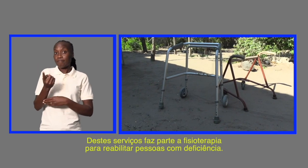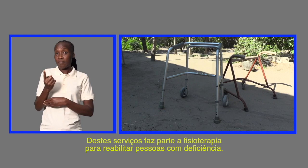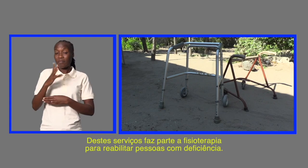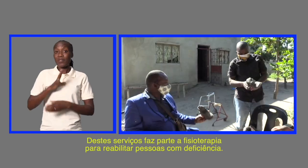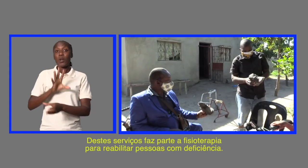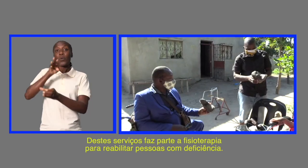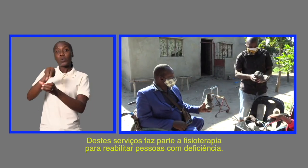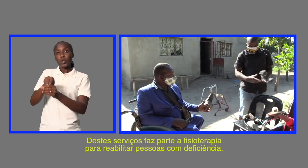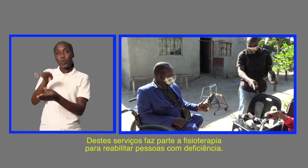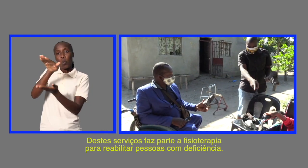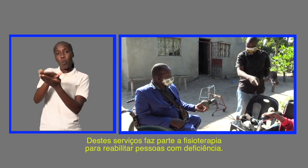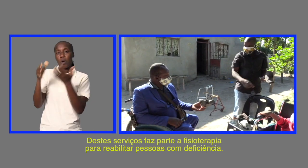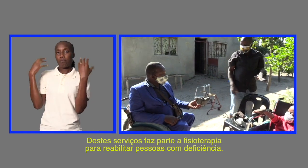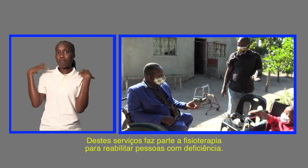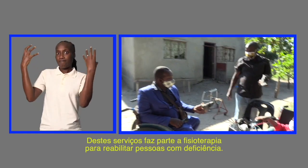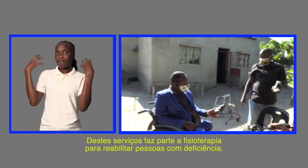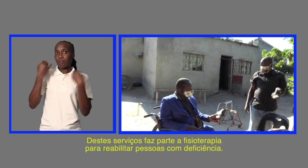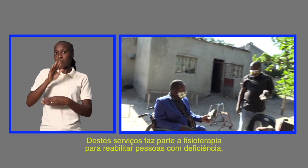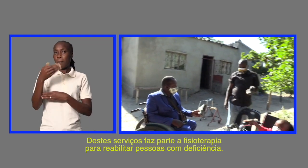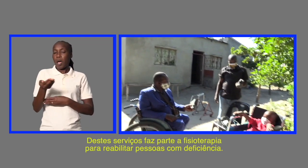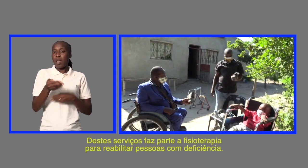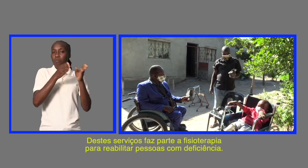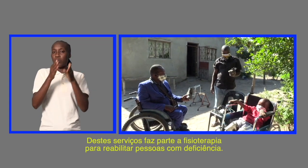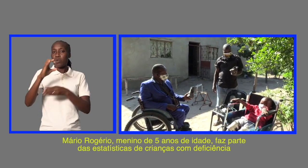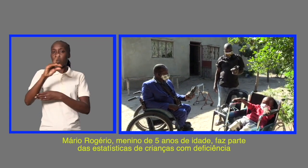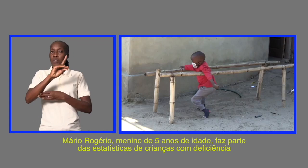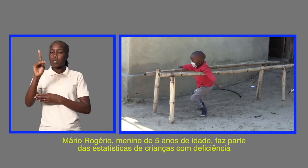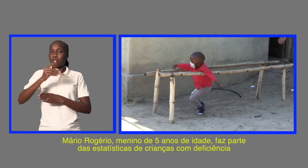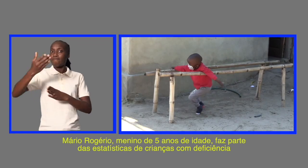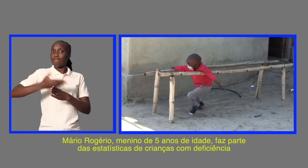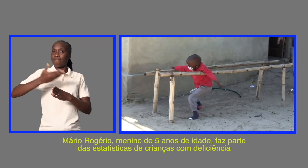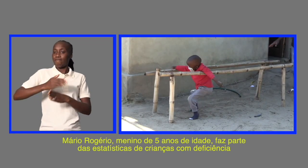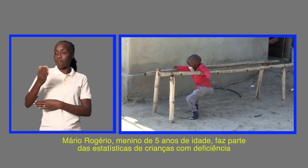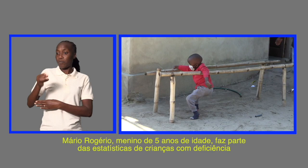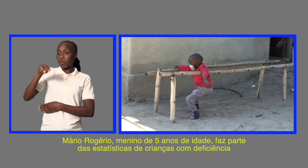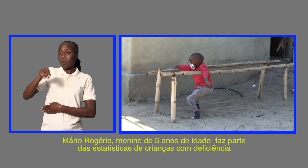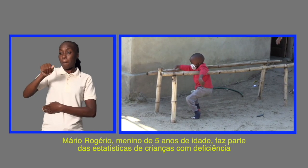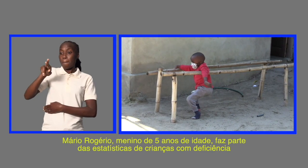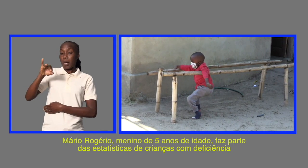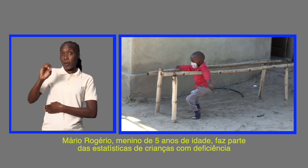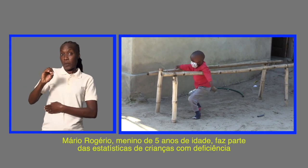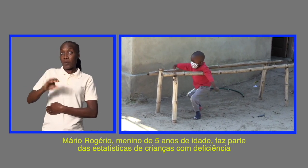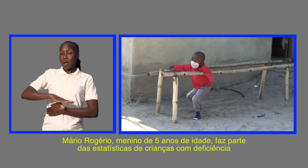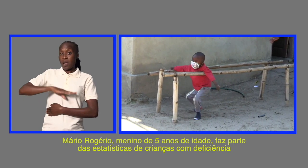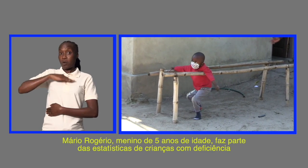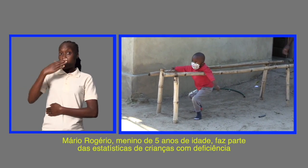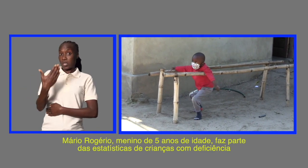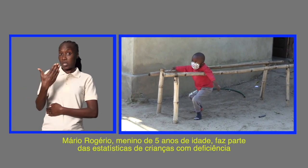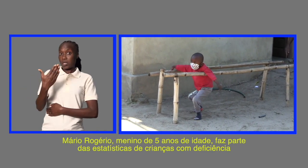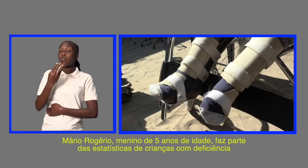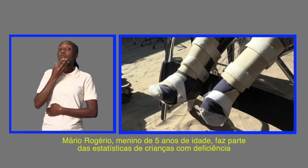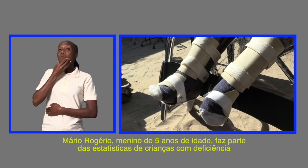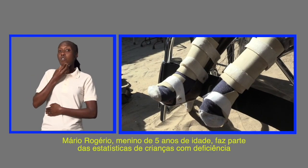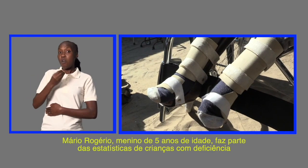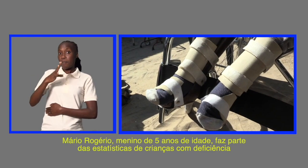parte a fisioterapia para habilitar pessoas com deficiência Mário Rogério menino de 5 anos faz